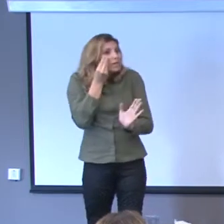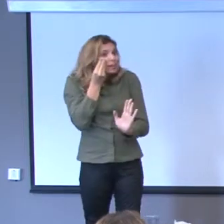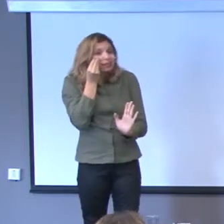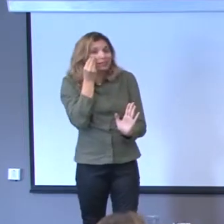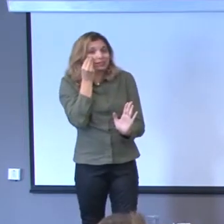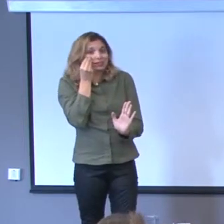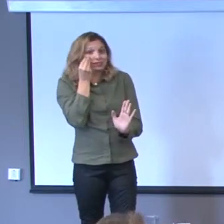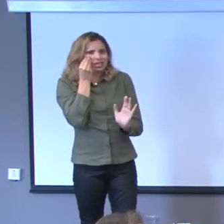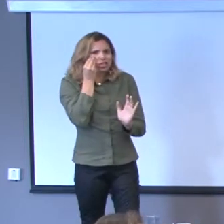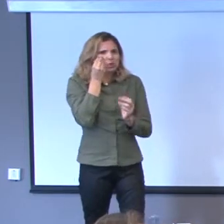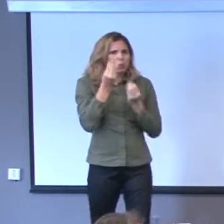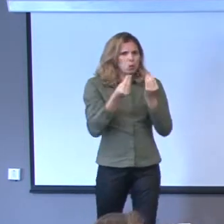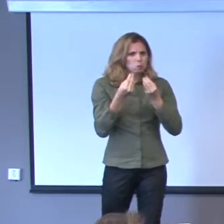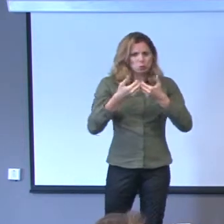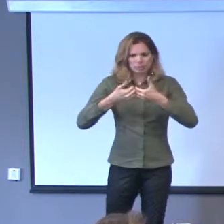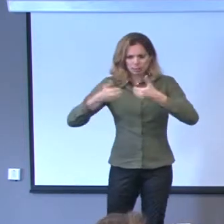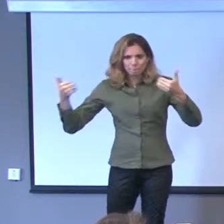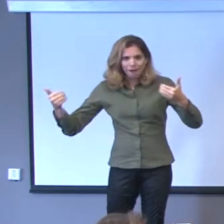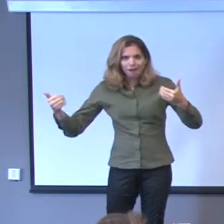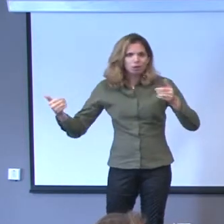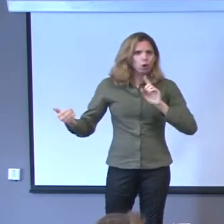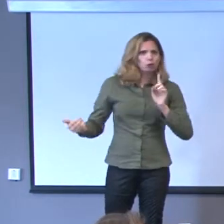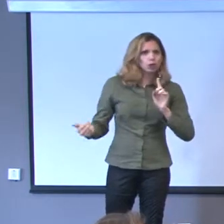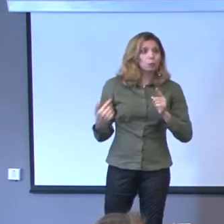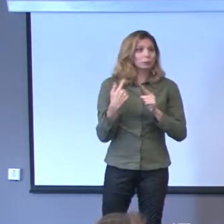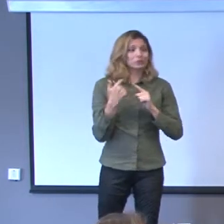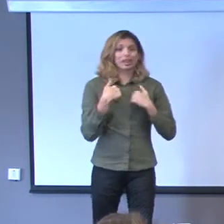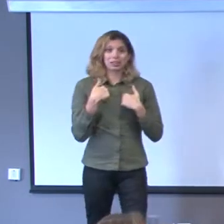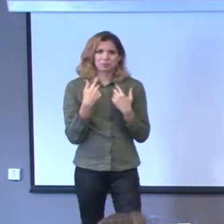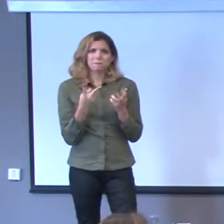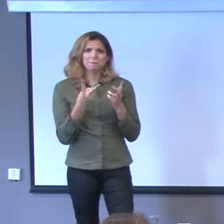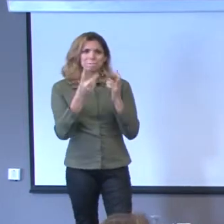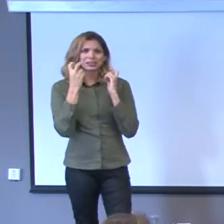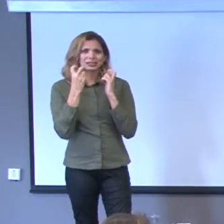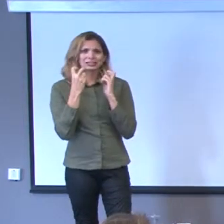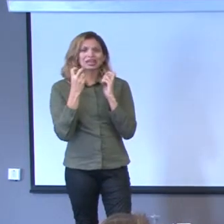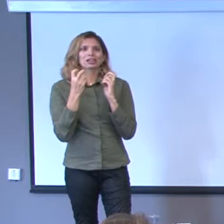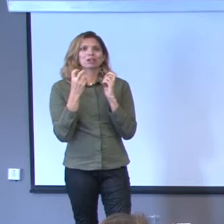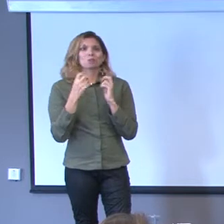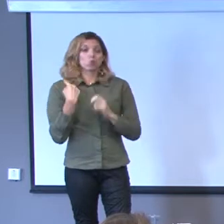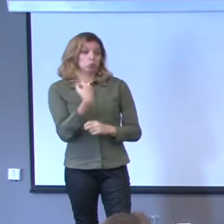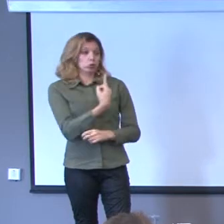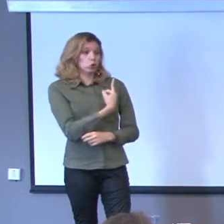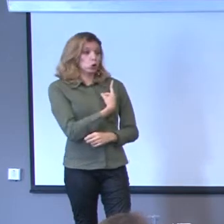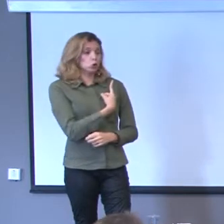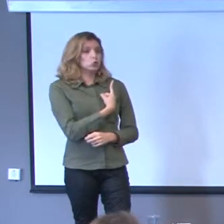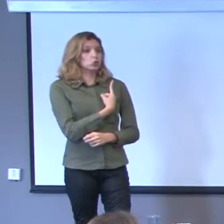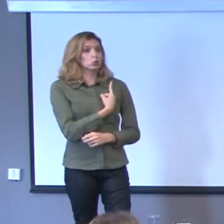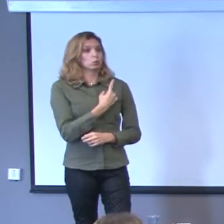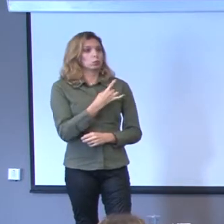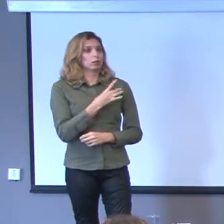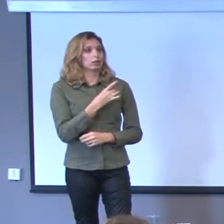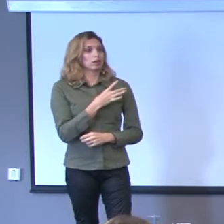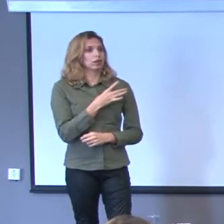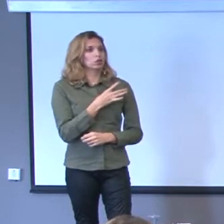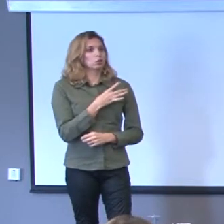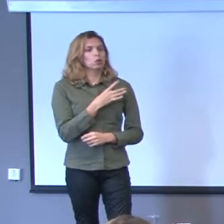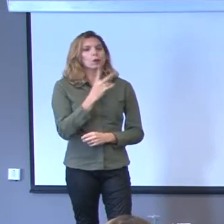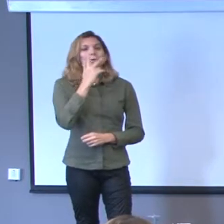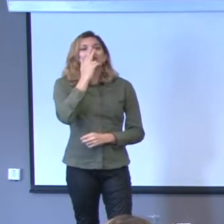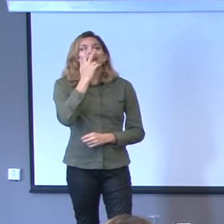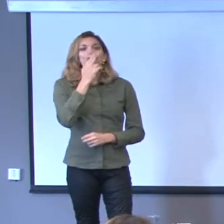ele faz a exclusão, porque eu percebo que a restrição nossa é muito mais pelo medo